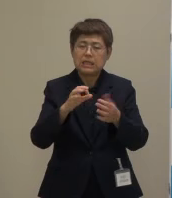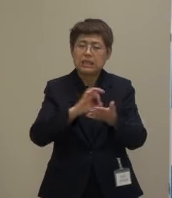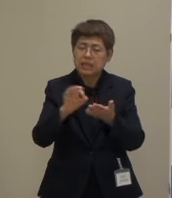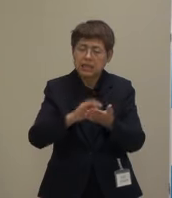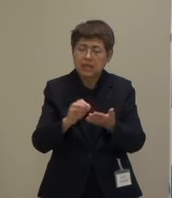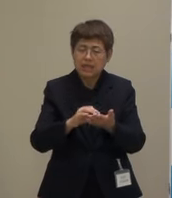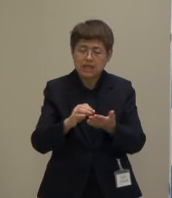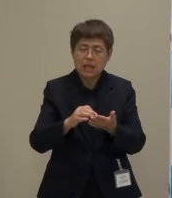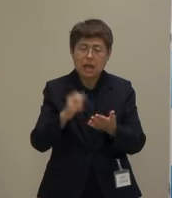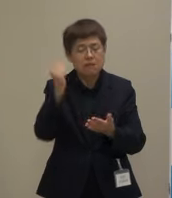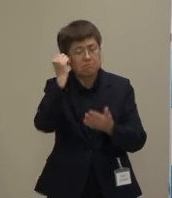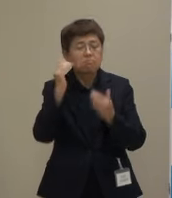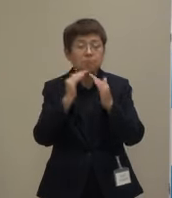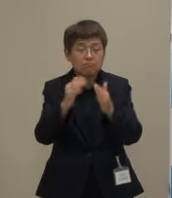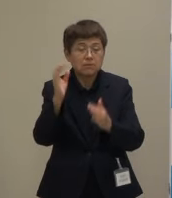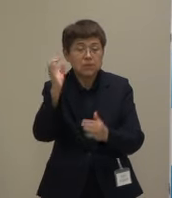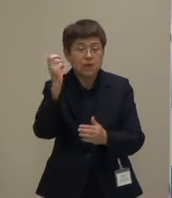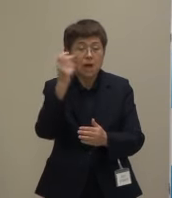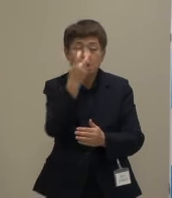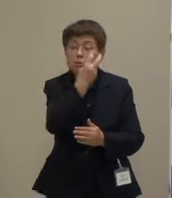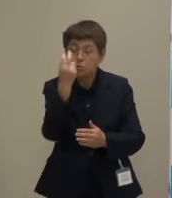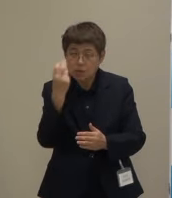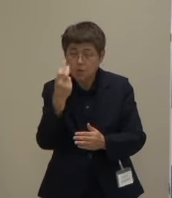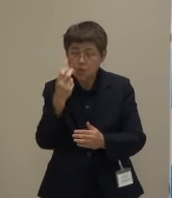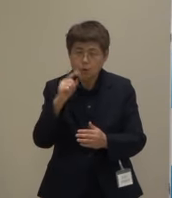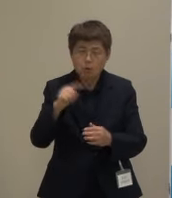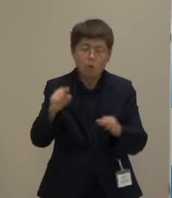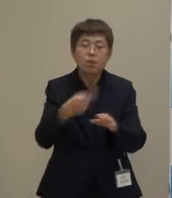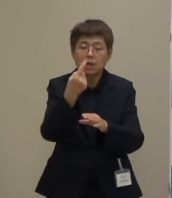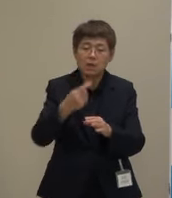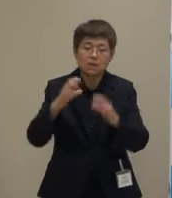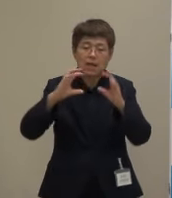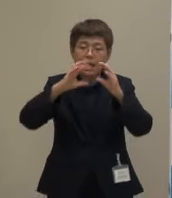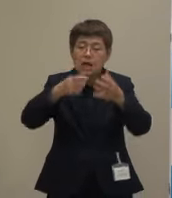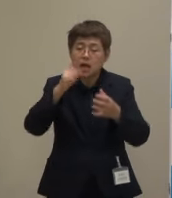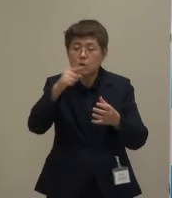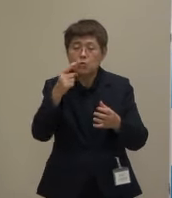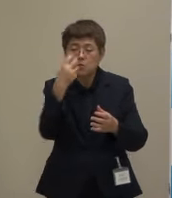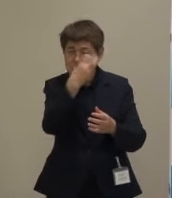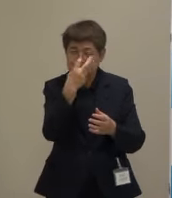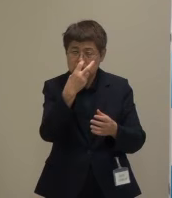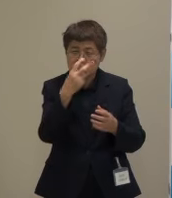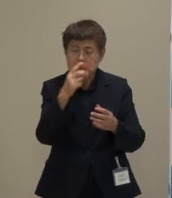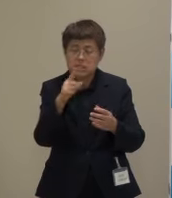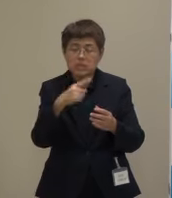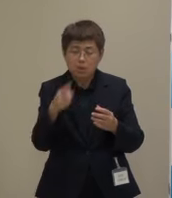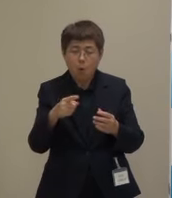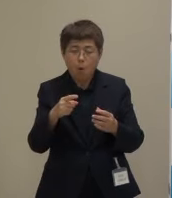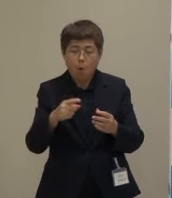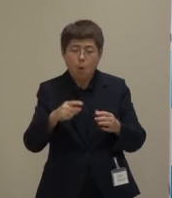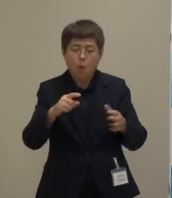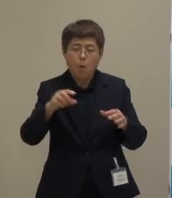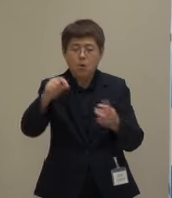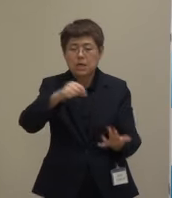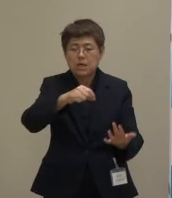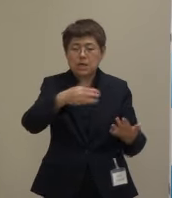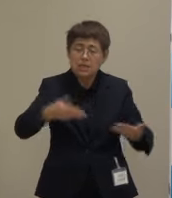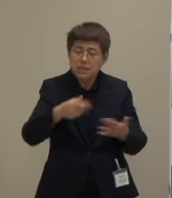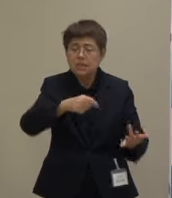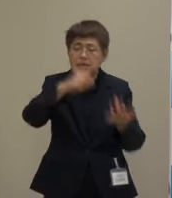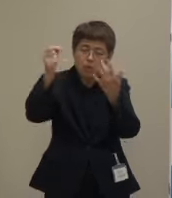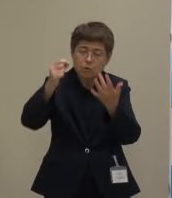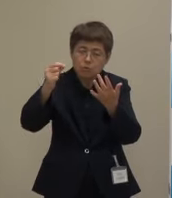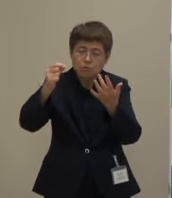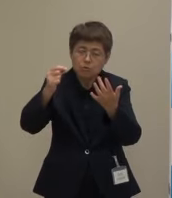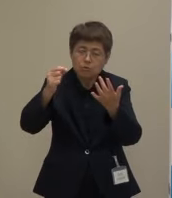泊施設への聞き取りでは、これを機に外国人を採用しインバウンドへの対応を強化した